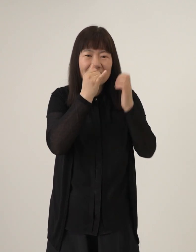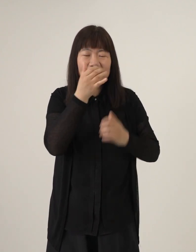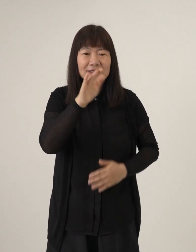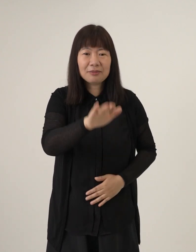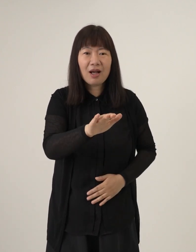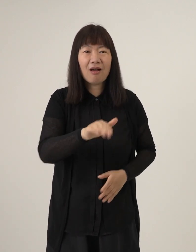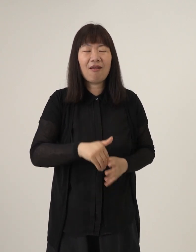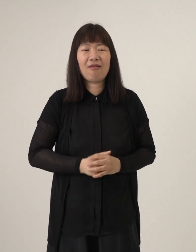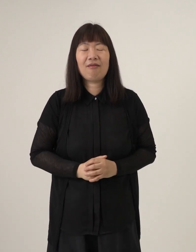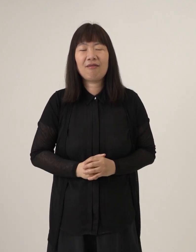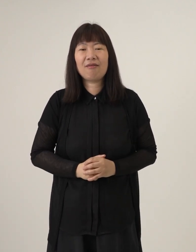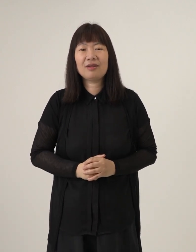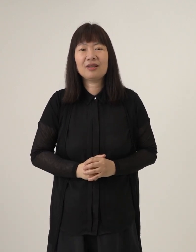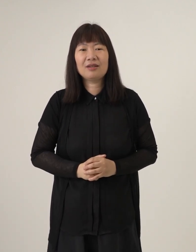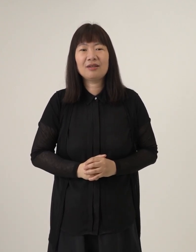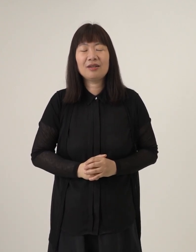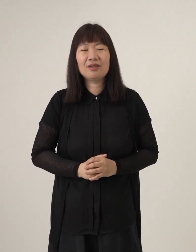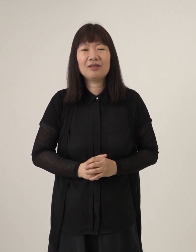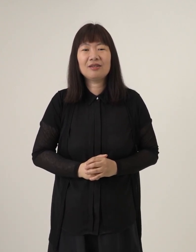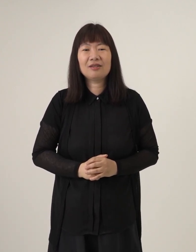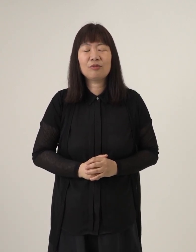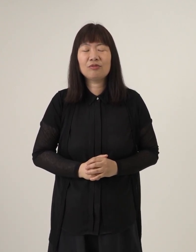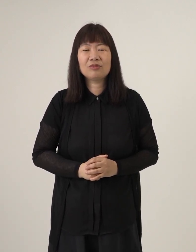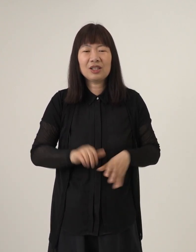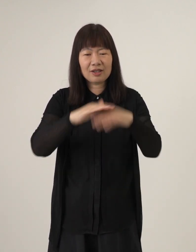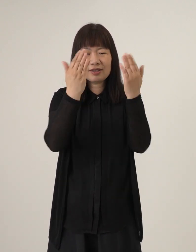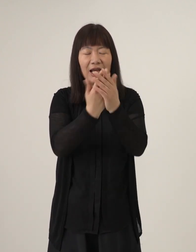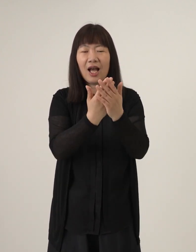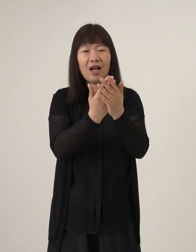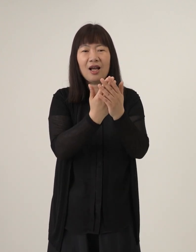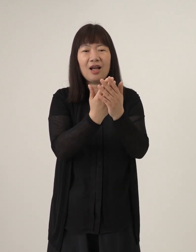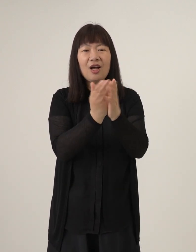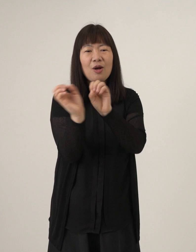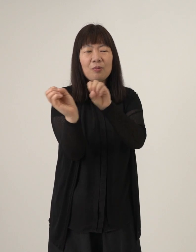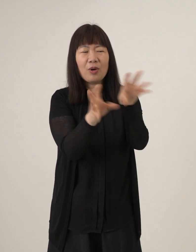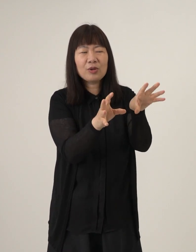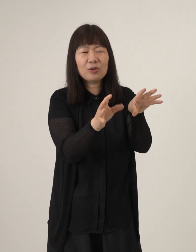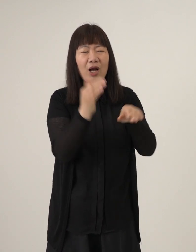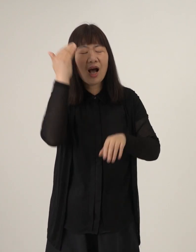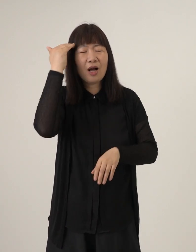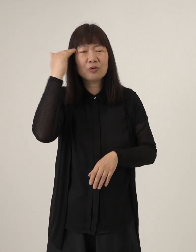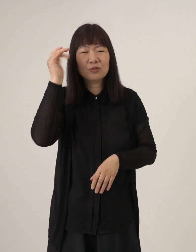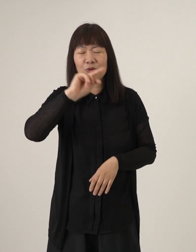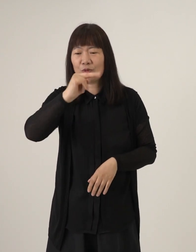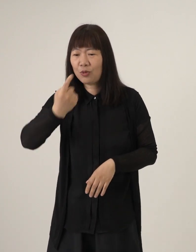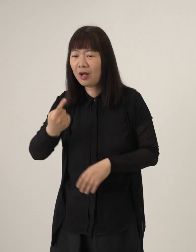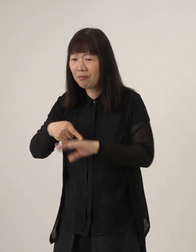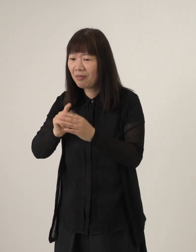선뜻 그런 고국으로 돌아올 마음이 들겠어요?